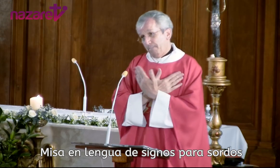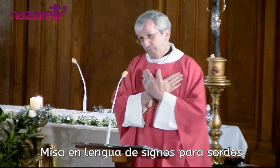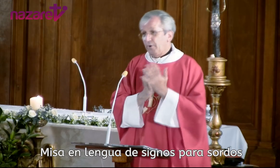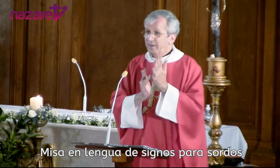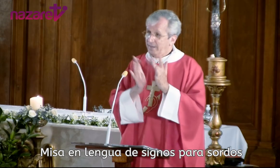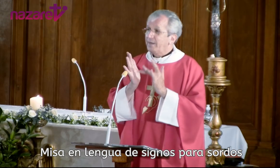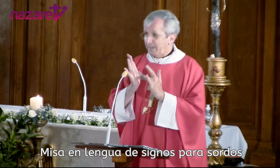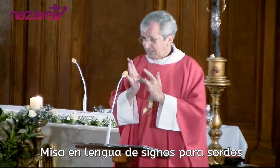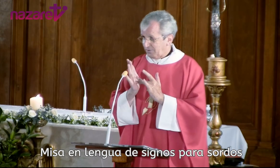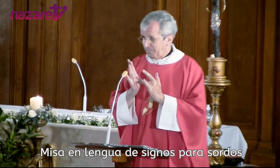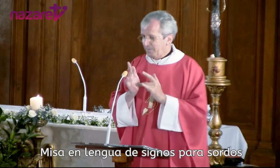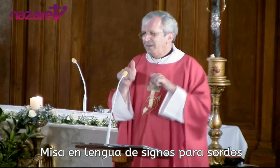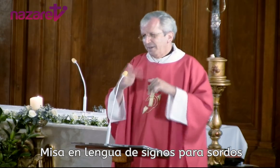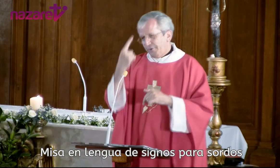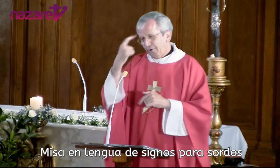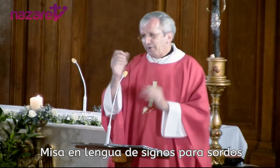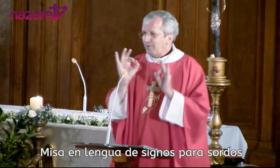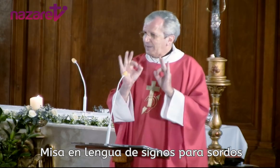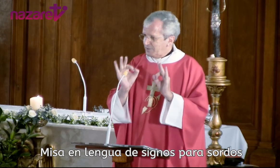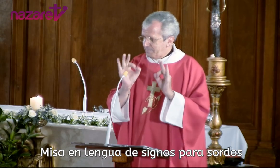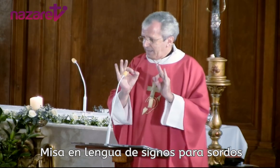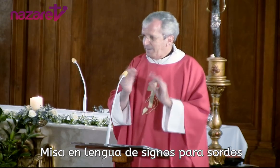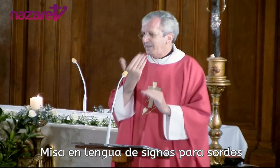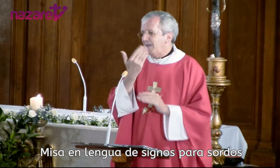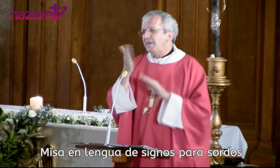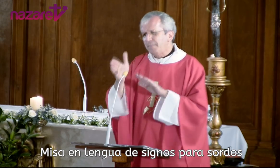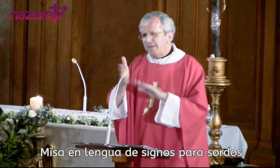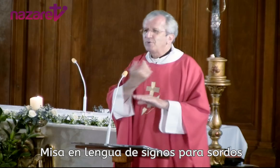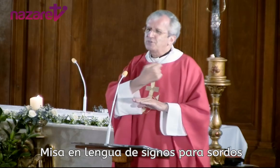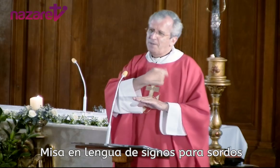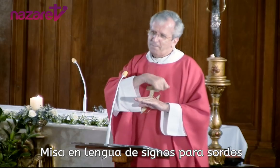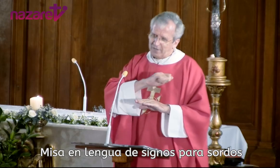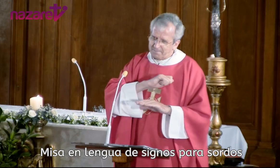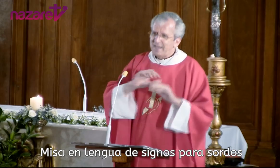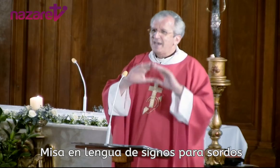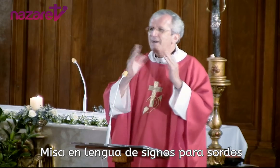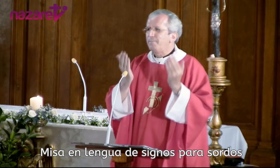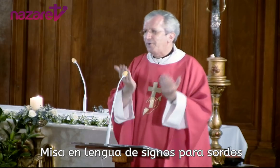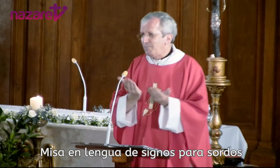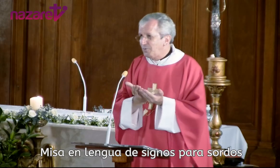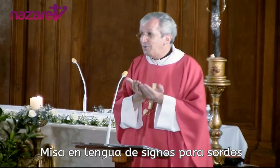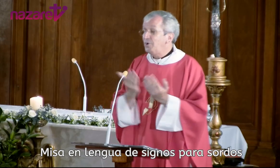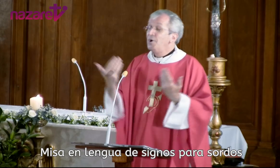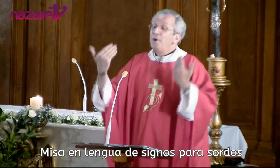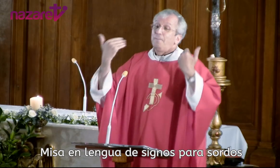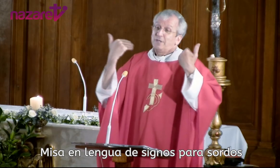por Cristo. Y hoy lo recordamos especialmente y pedimos por España, por el mundo, por esa